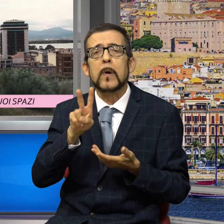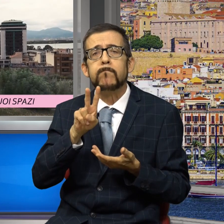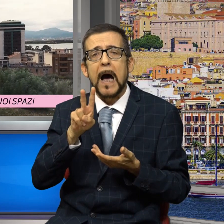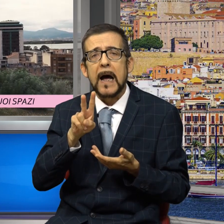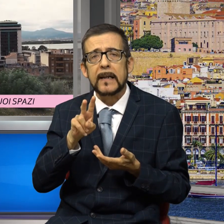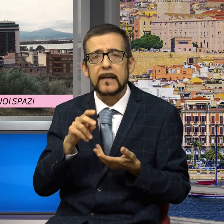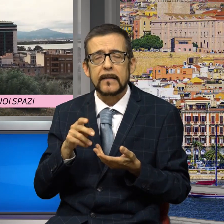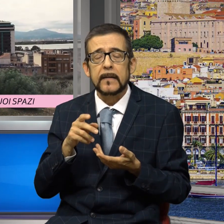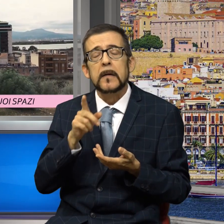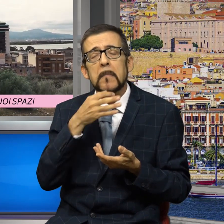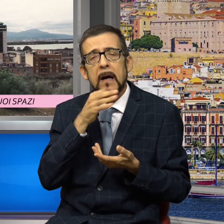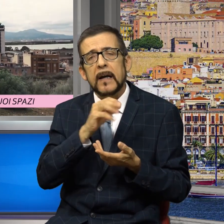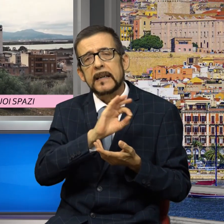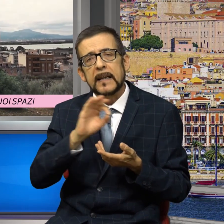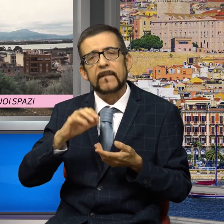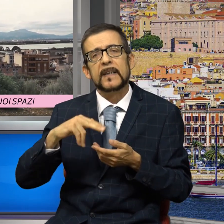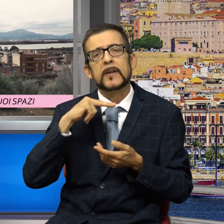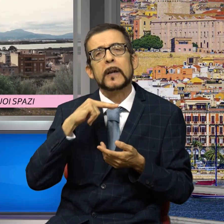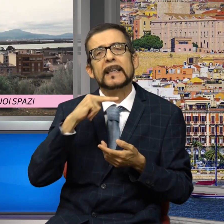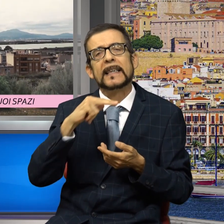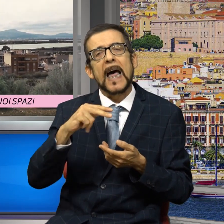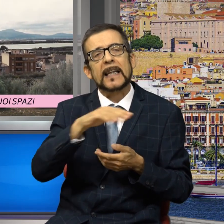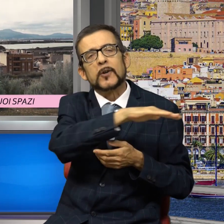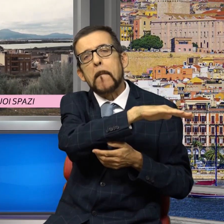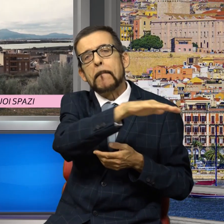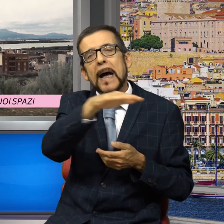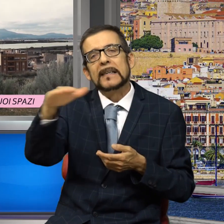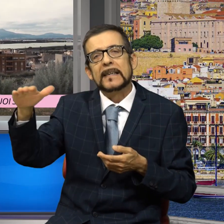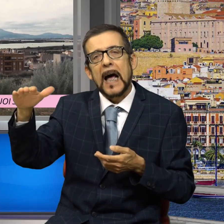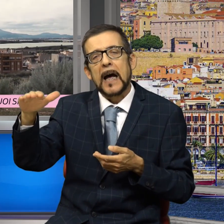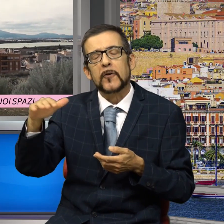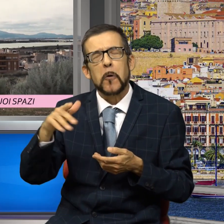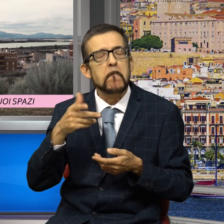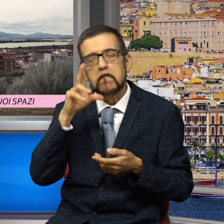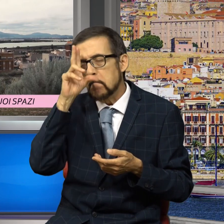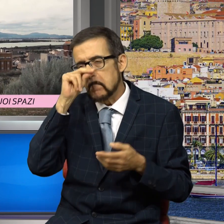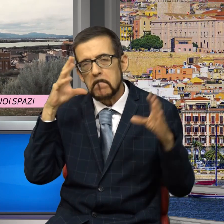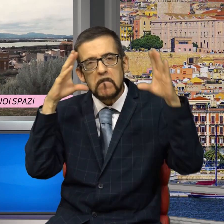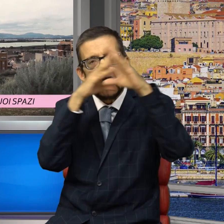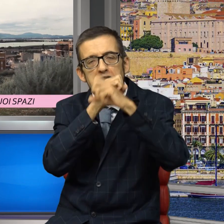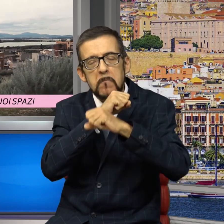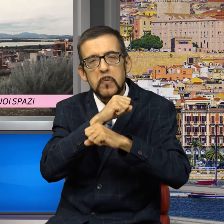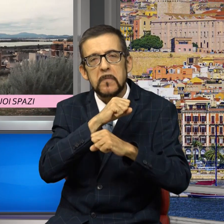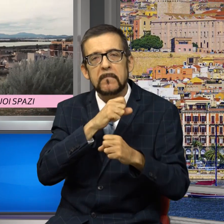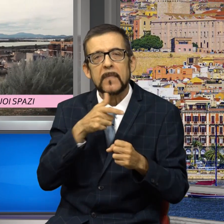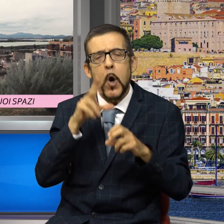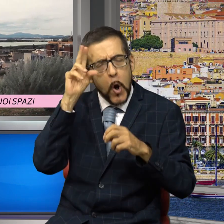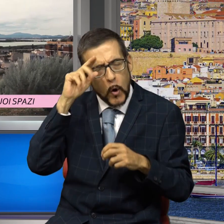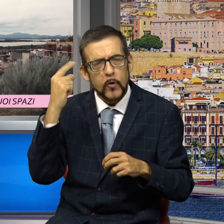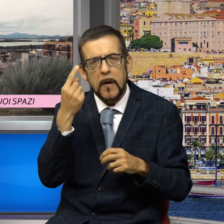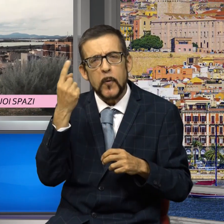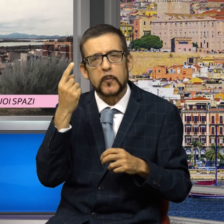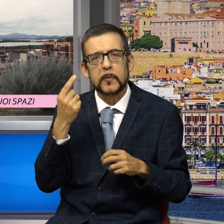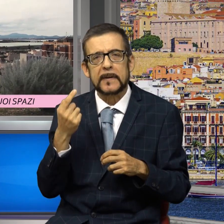definiti terzo paesaggio. Terzo paesaggio è un qualcosa di sconosciuto, ovvero li conosciamo tutti, sono quelli